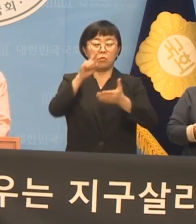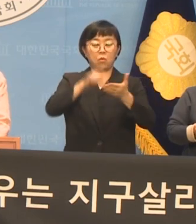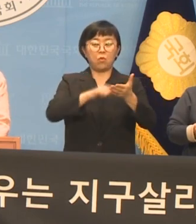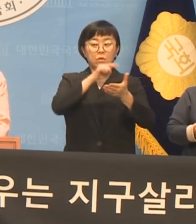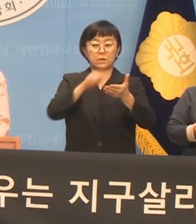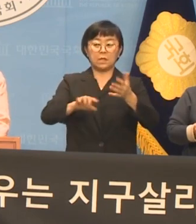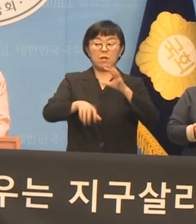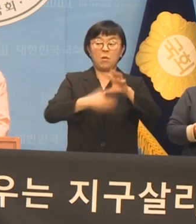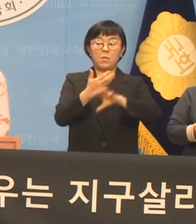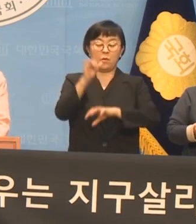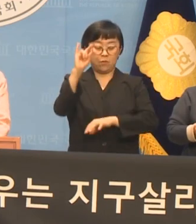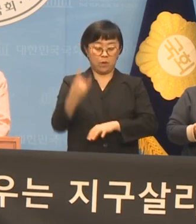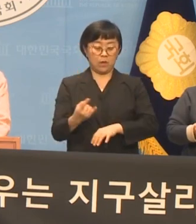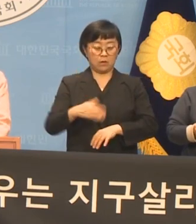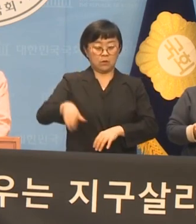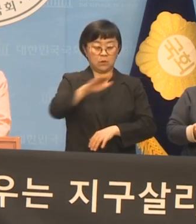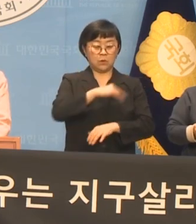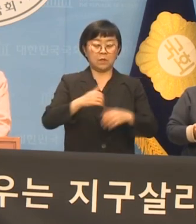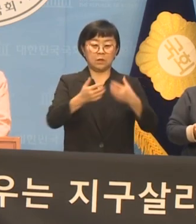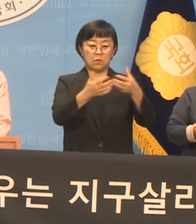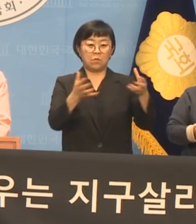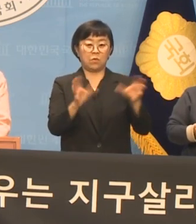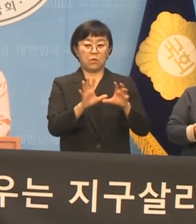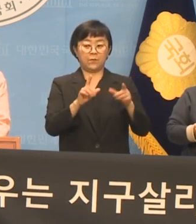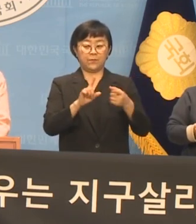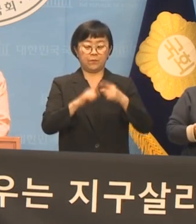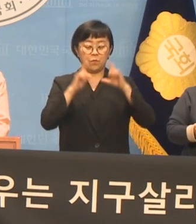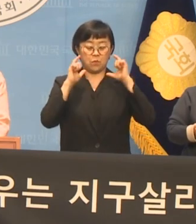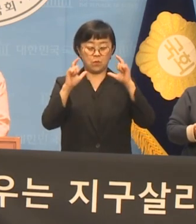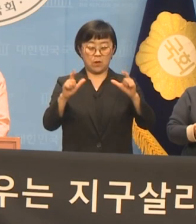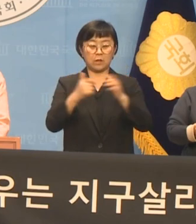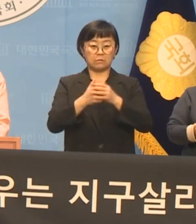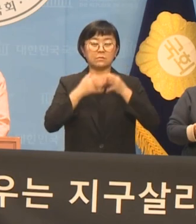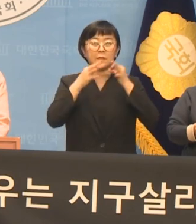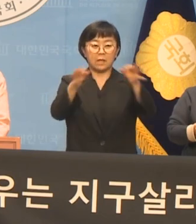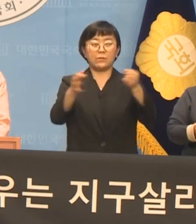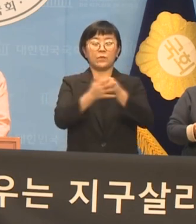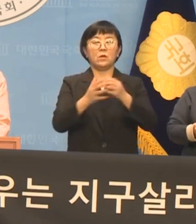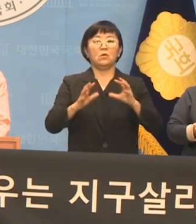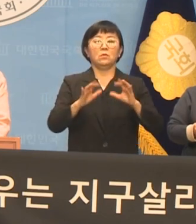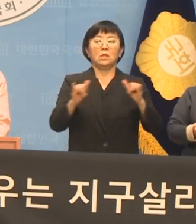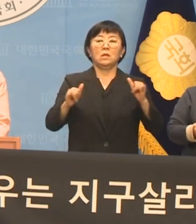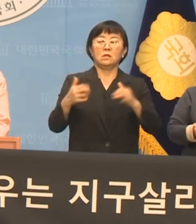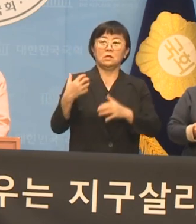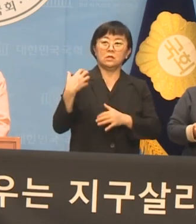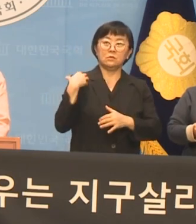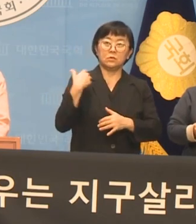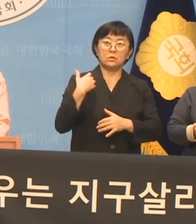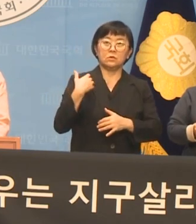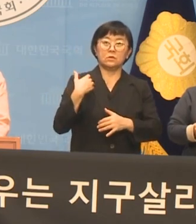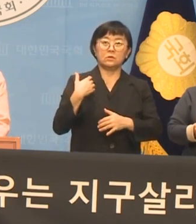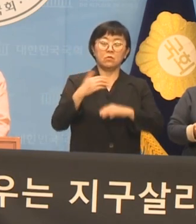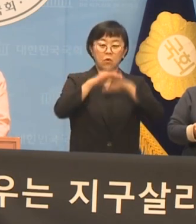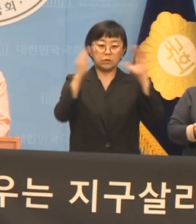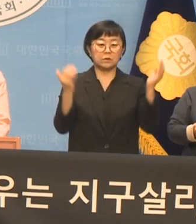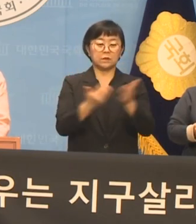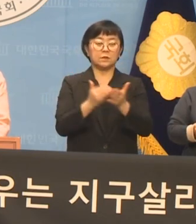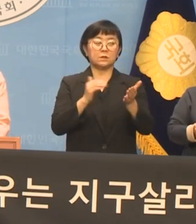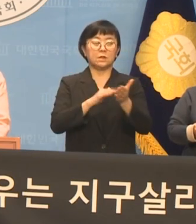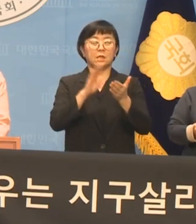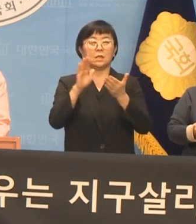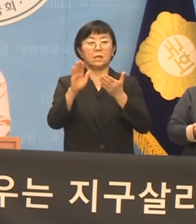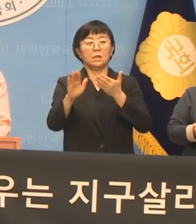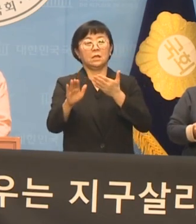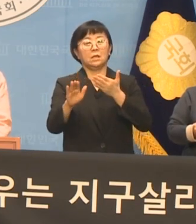생태보상혁명회라. 이에 우리 동포는 포고하여 국민의 의무를 다하기를 바라노니, 아, 지구가